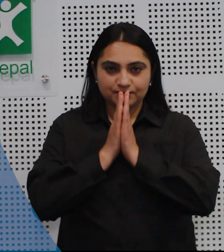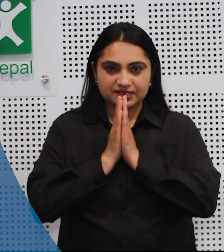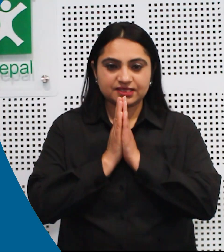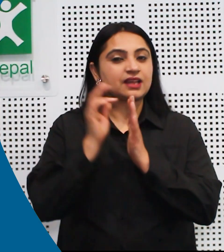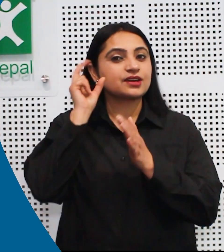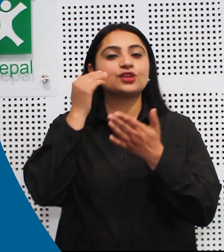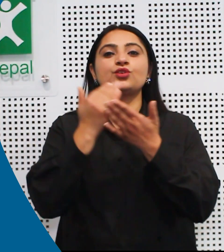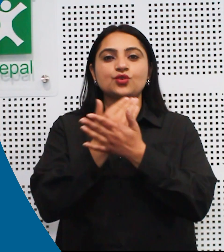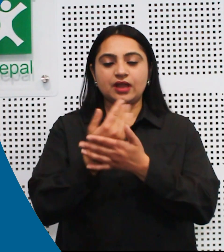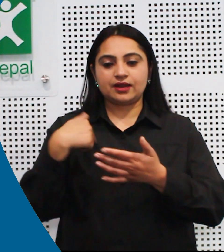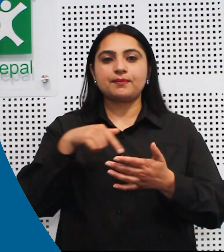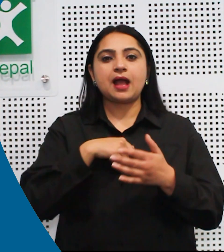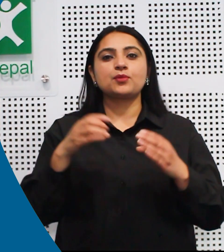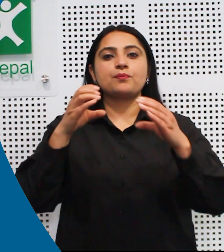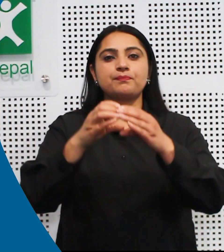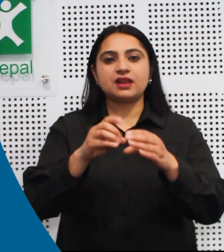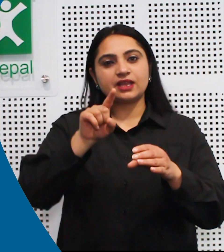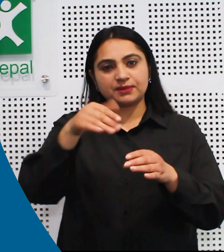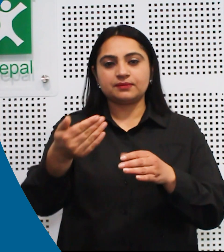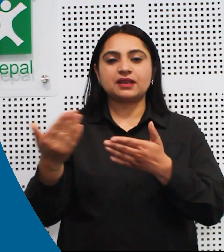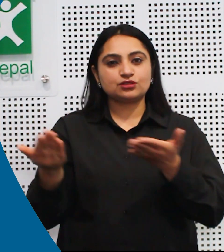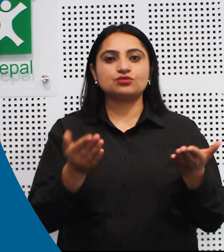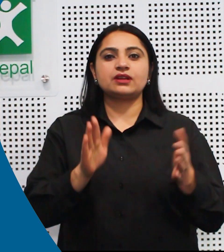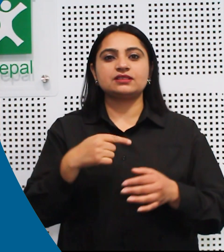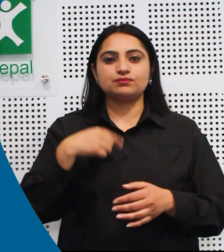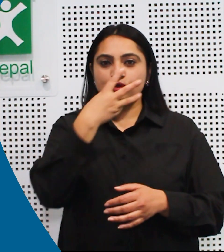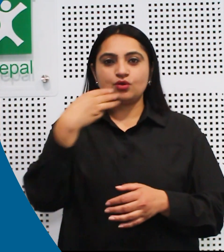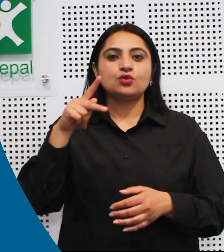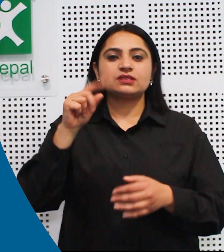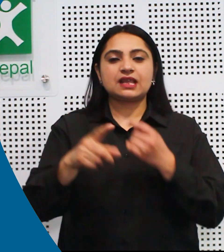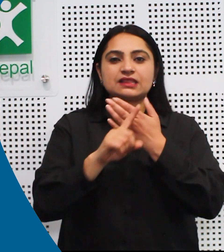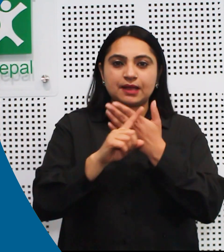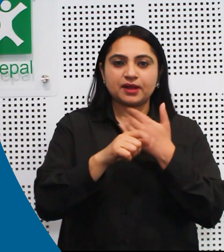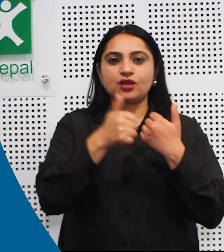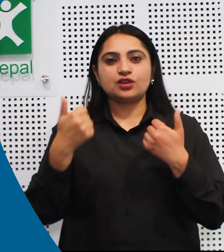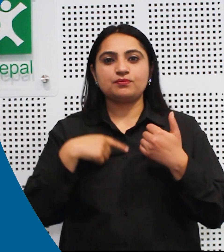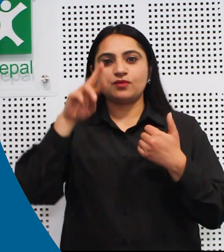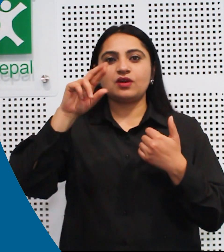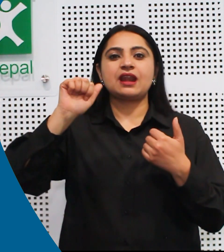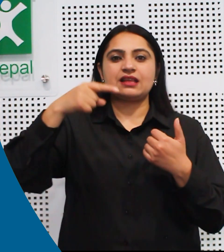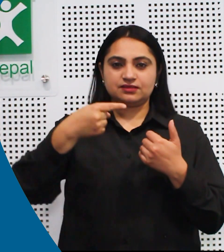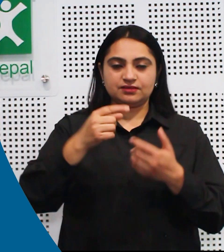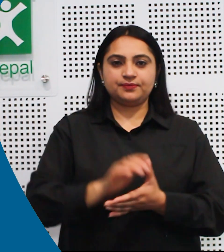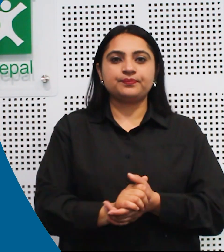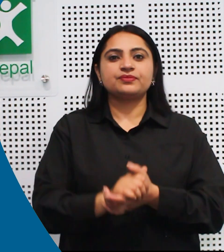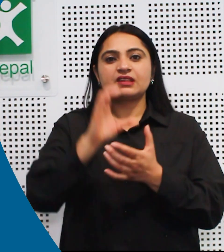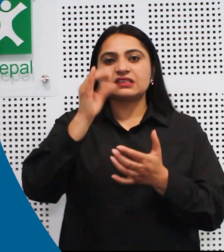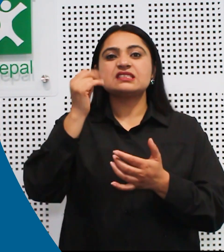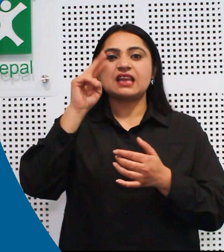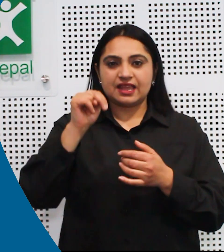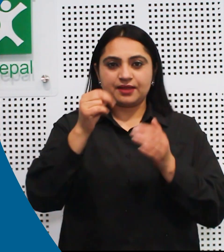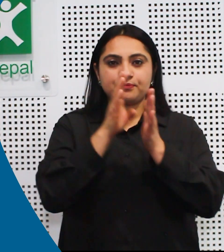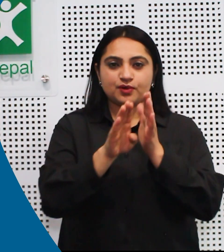नमस्कार, रेडियो कार्यक्रम हाम्रो पालिकामा तपाईंलाई स्वागत छ। म उषा तामाङ अनि म राजन रुचाल। CIN